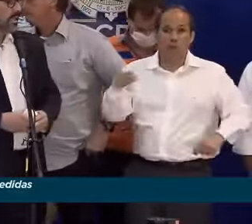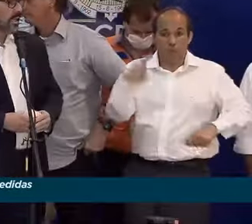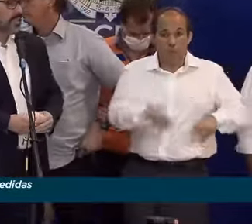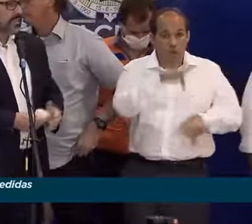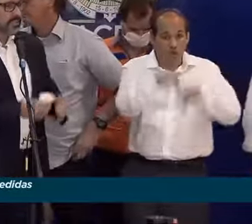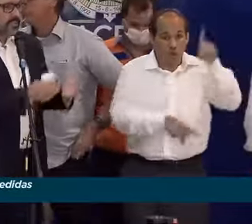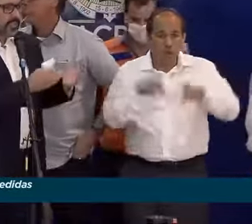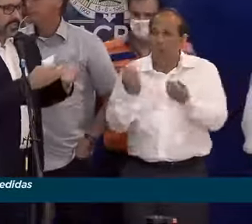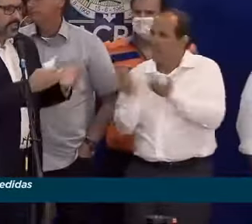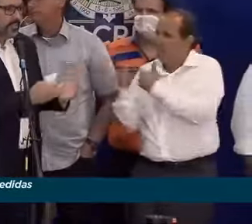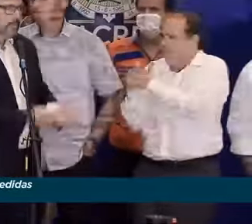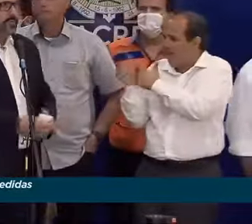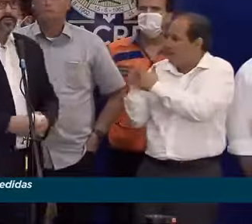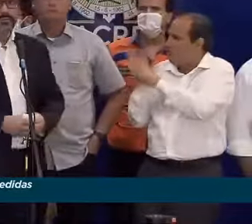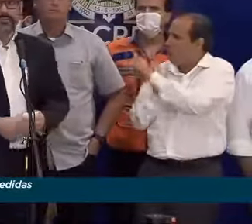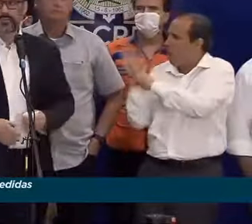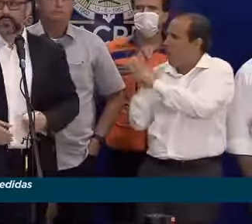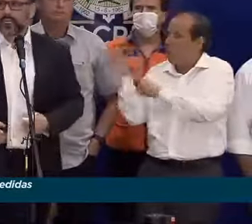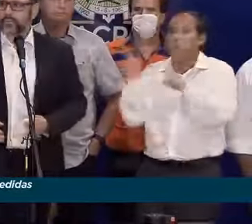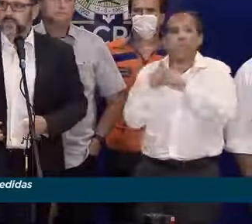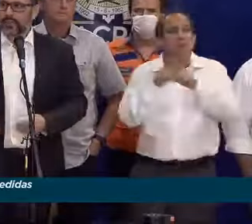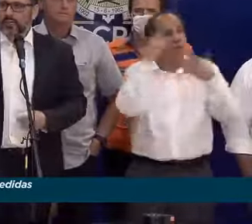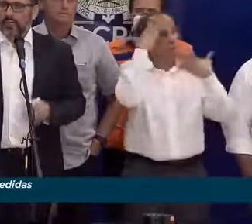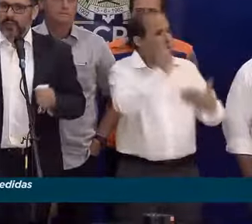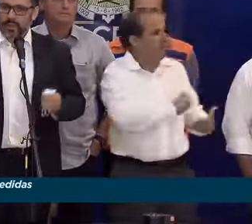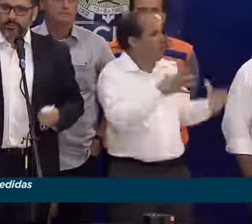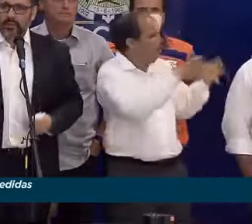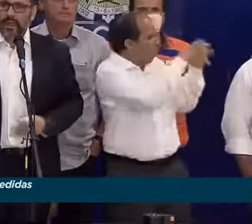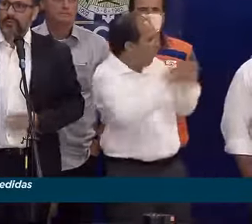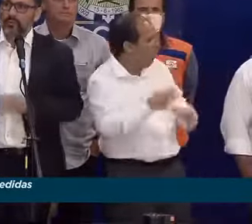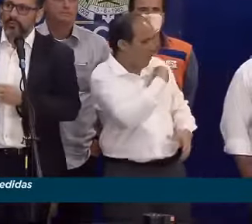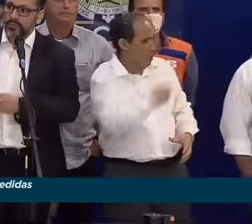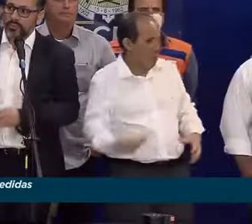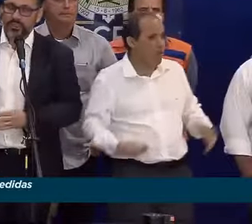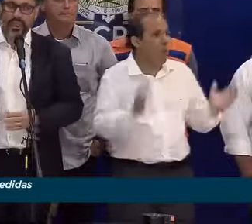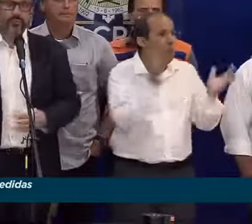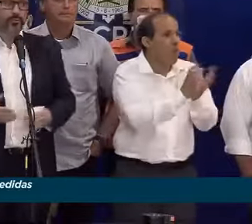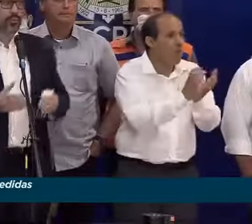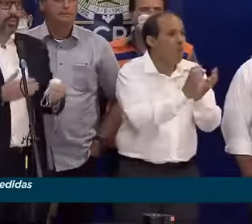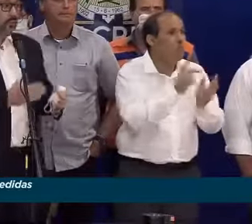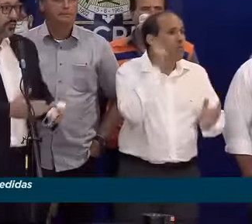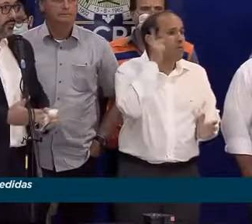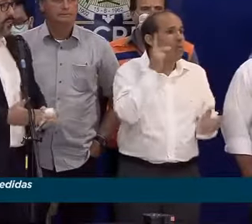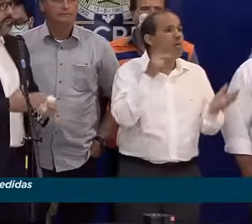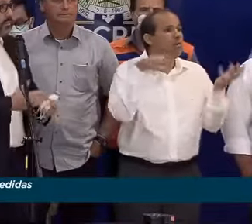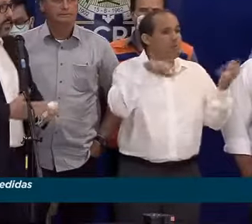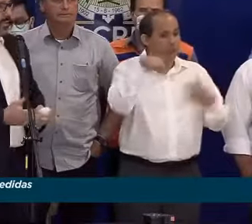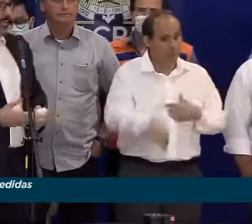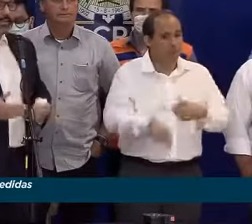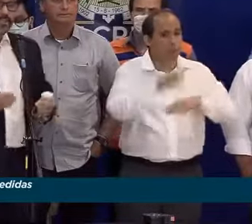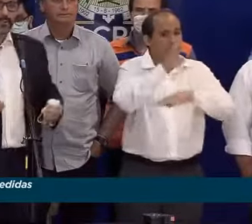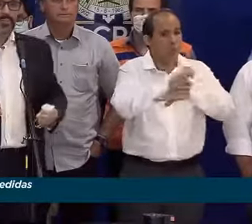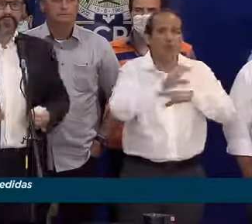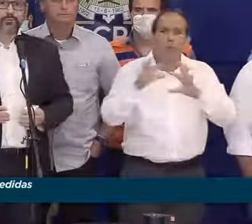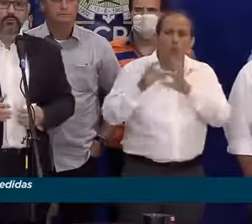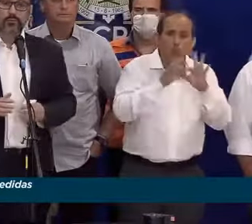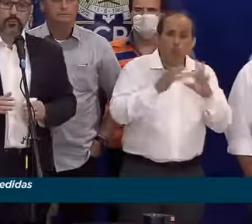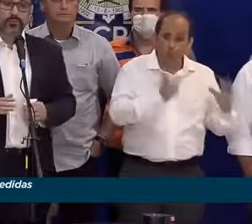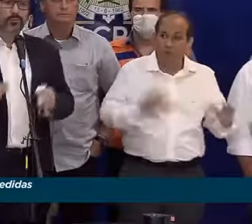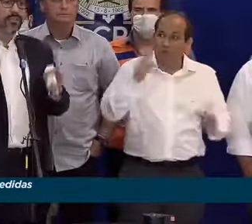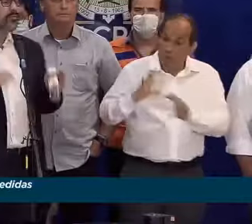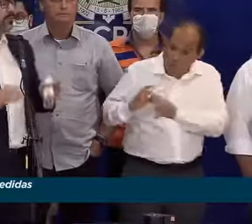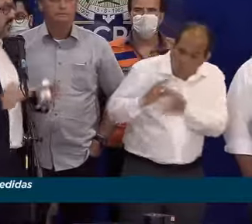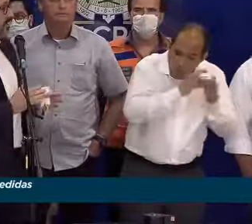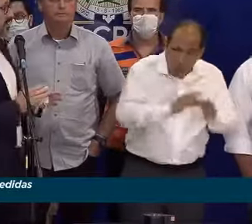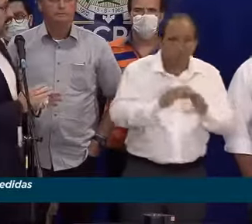acreano, agradecer a presença de seus ministros de Estado, a bancada do Acre, o governo do Estado, unidos em favor da nossa população num dos